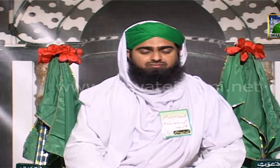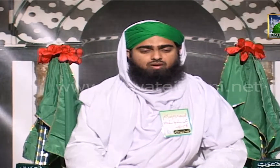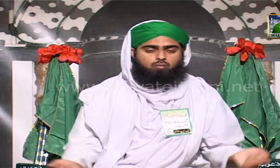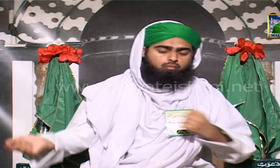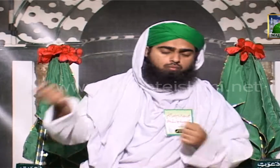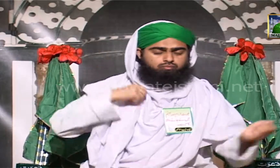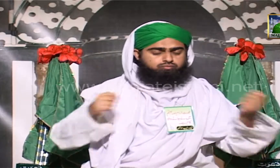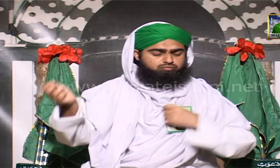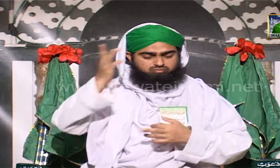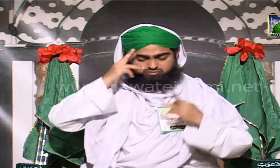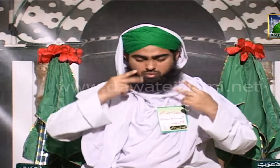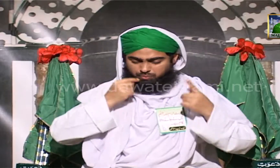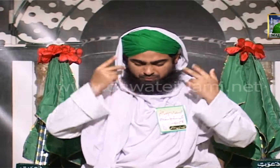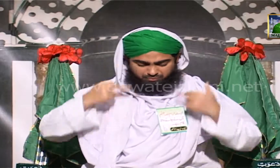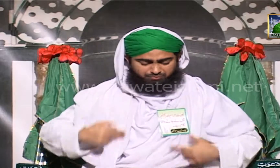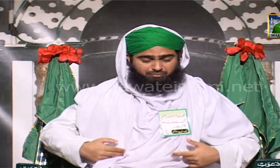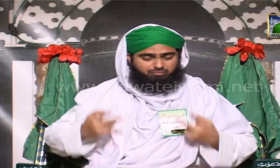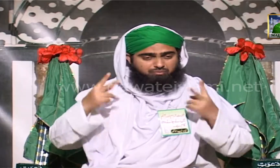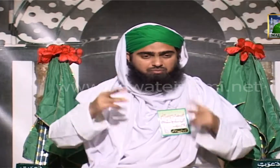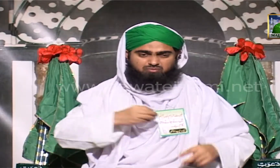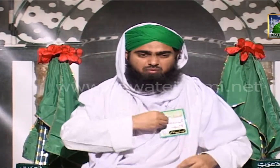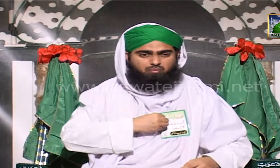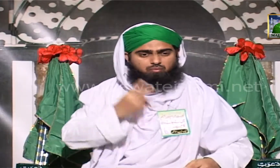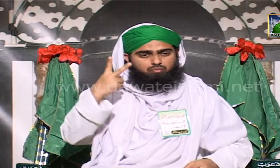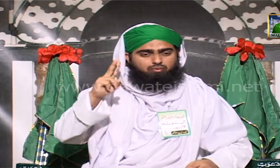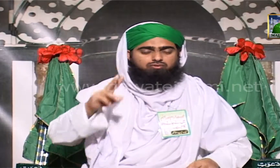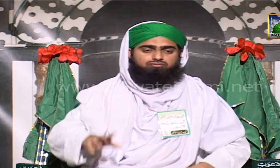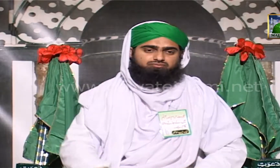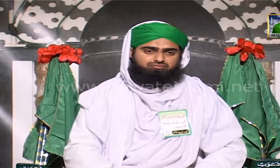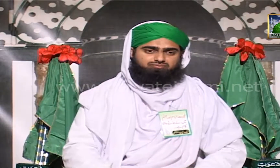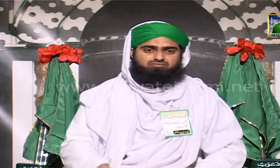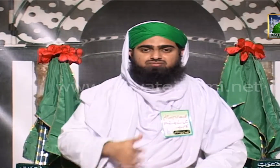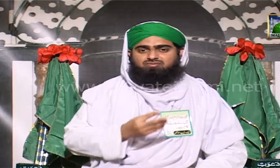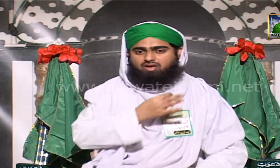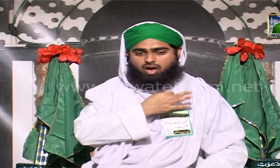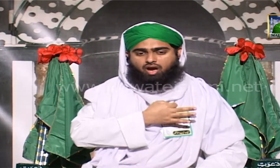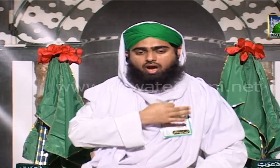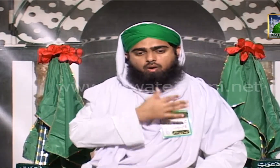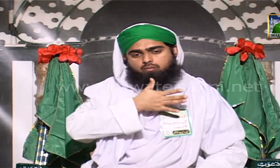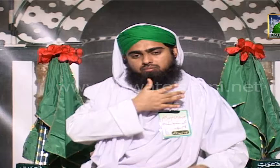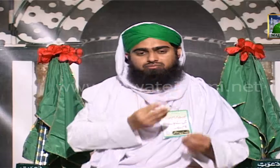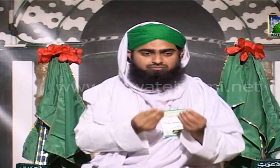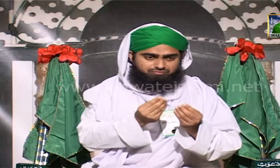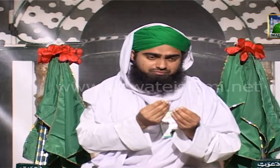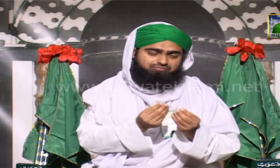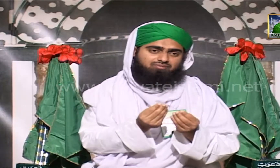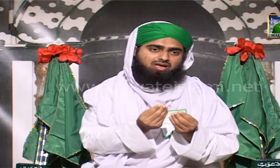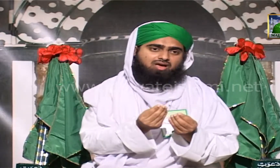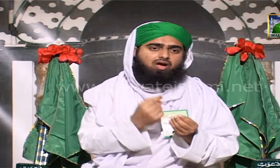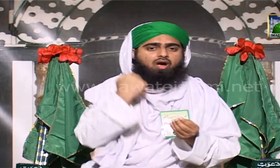جب لوگ مار مار کے تھکے تو انہوں نے کہا کہ بھائی میری سنو تو صحیح تم لوگ, مجھے ذرا بچہ تو دکھاؤ وہ کون